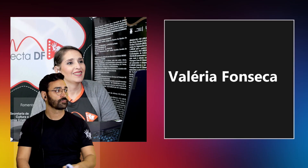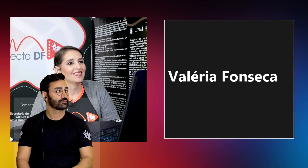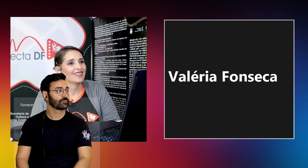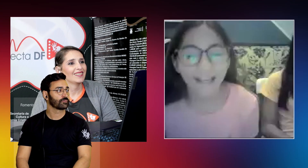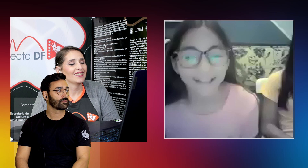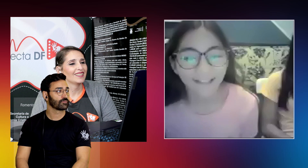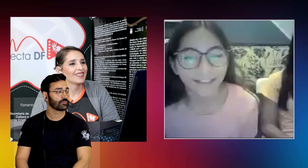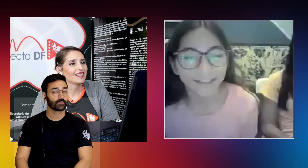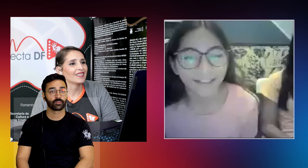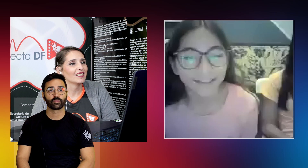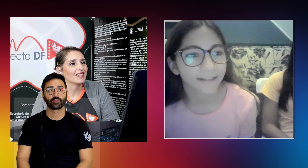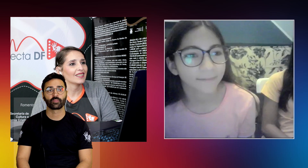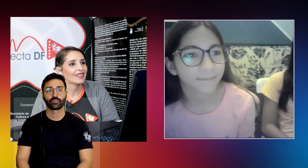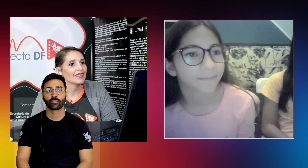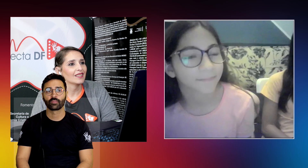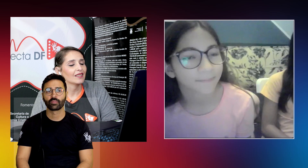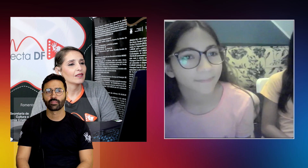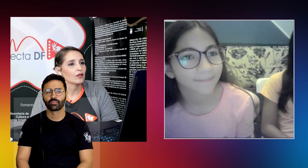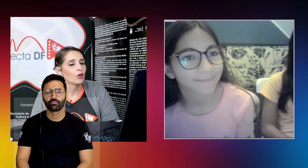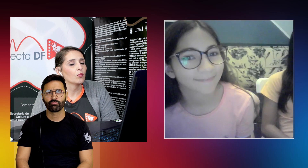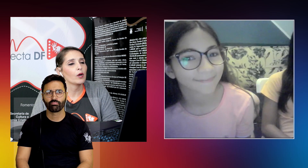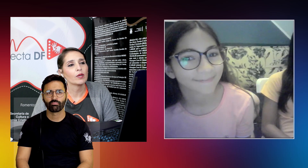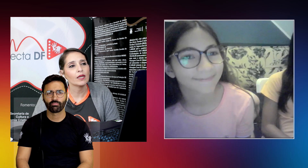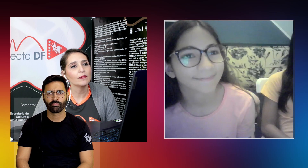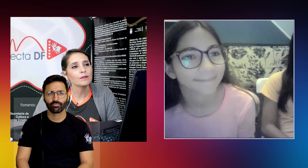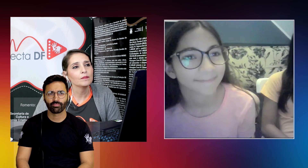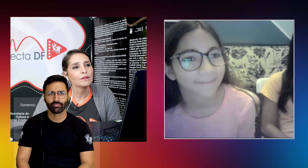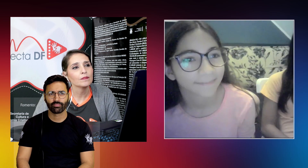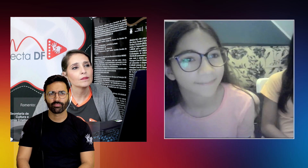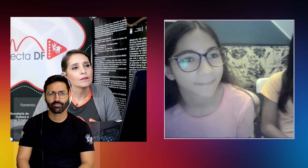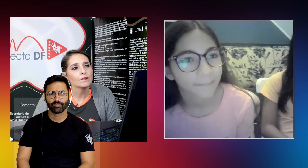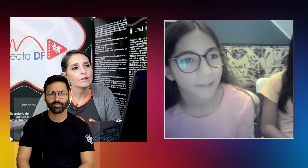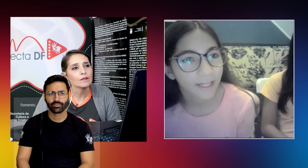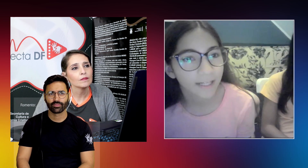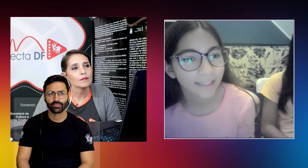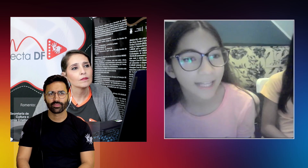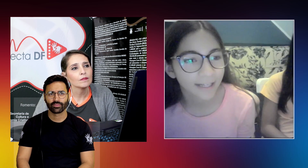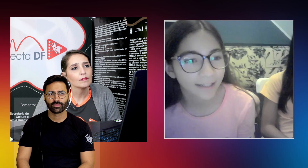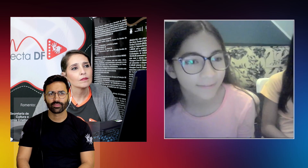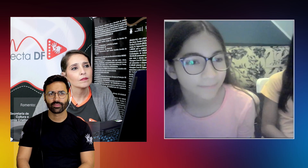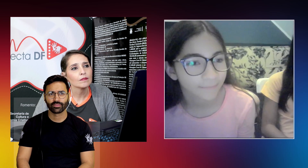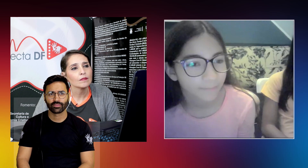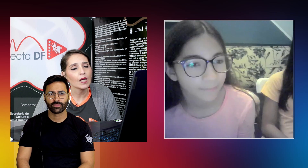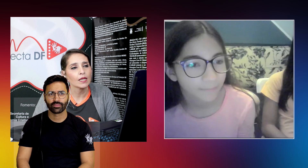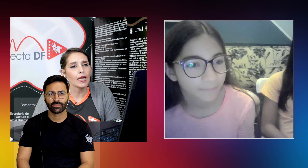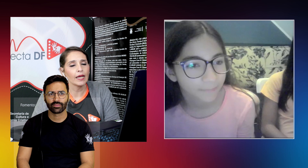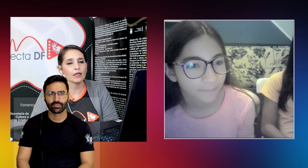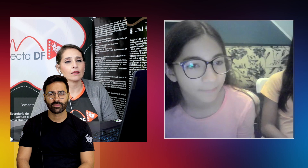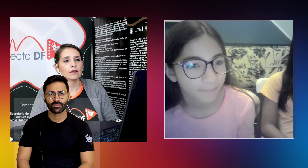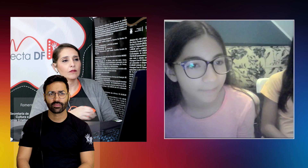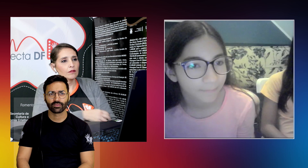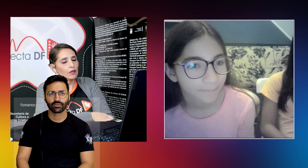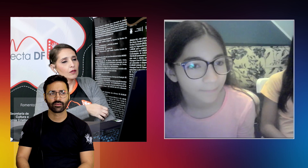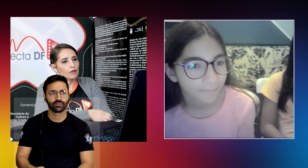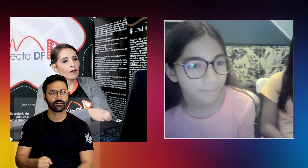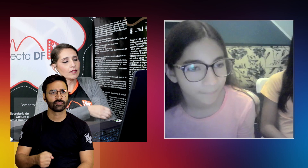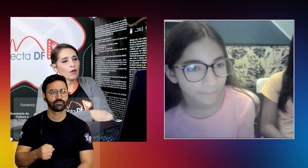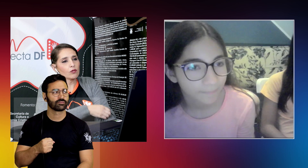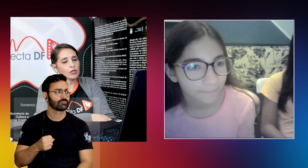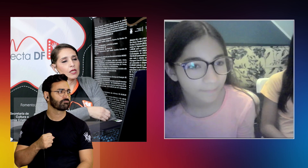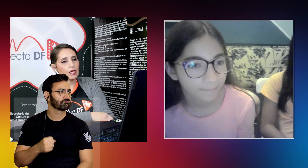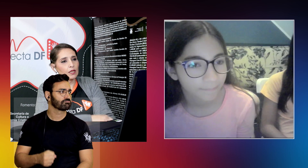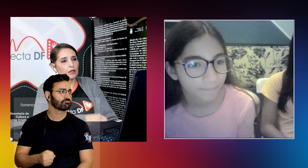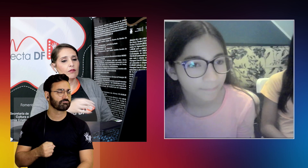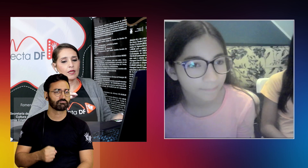Como é que é caneca? como é o quê? Caneca. Caneca? Faz